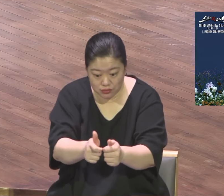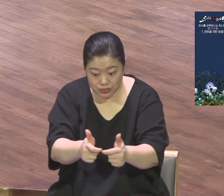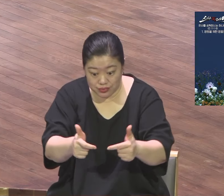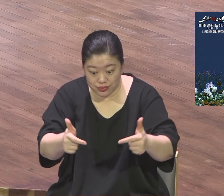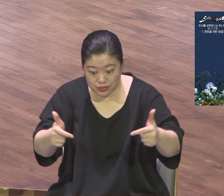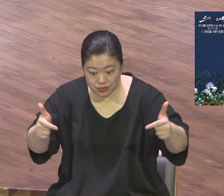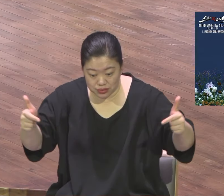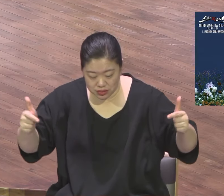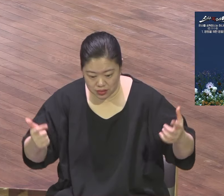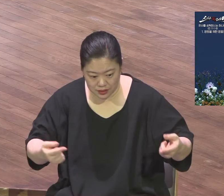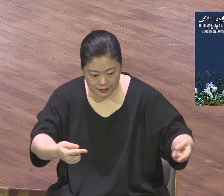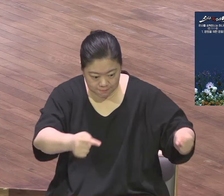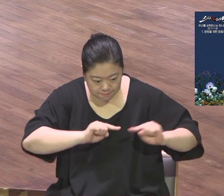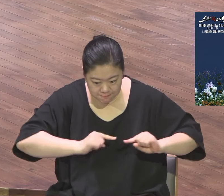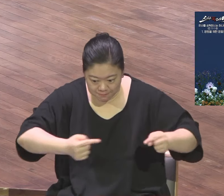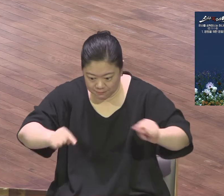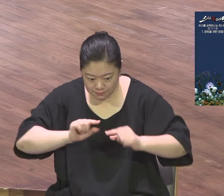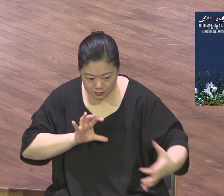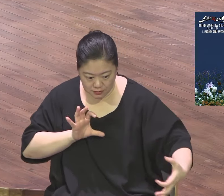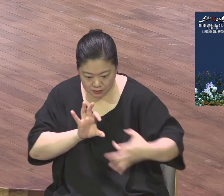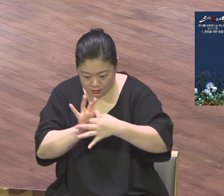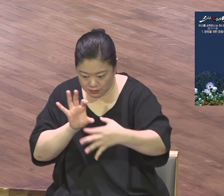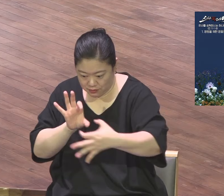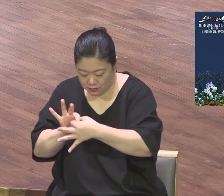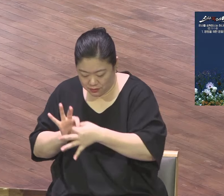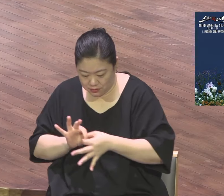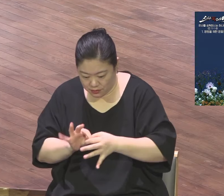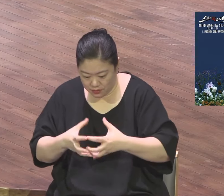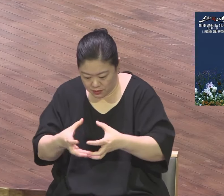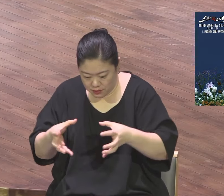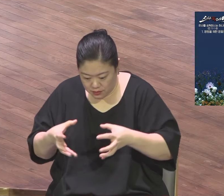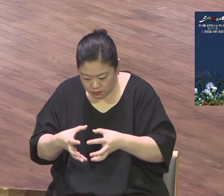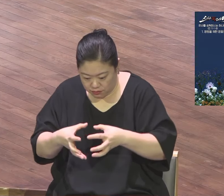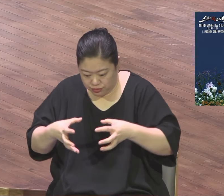공동체, 언약의 가정, 이런